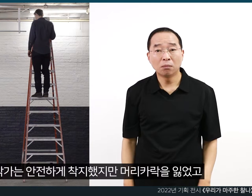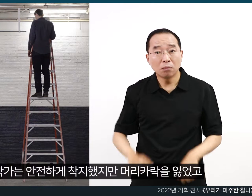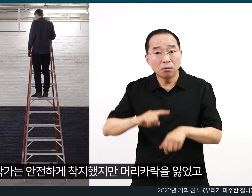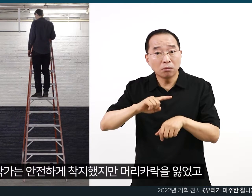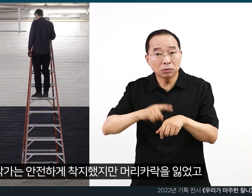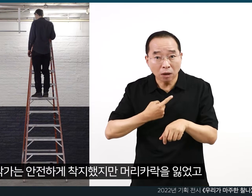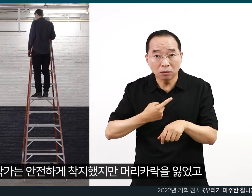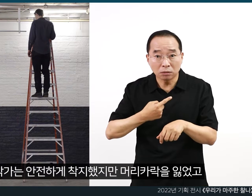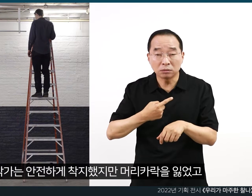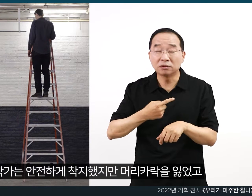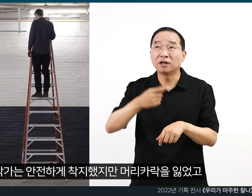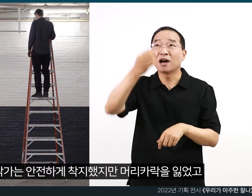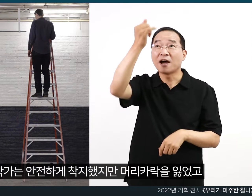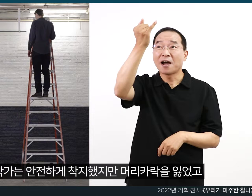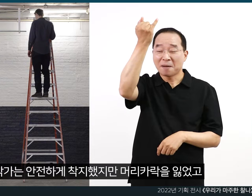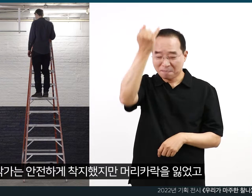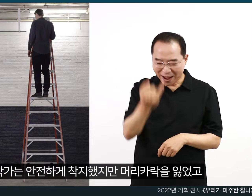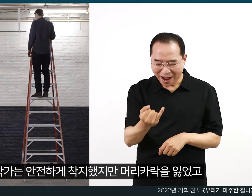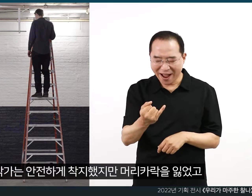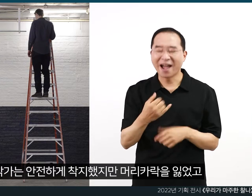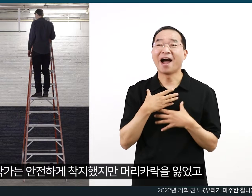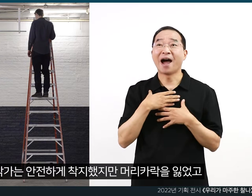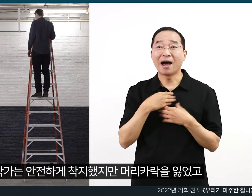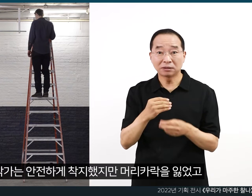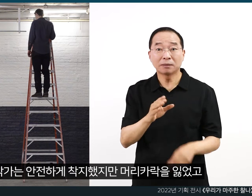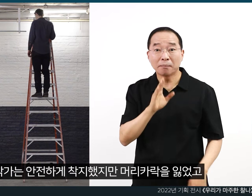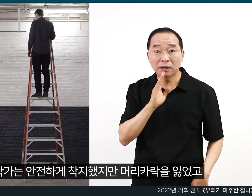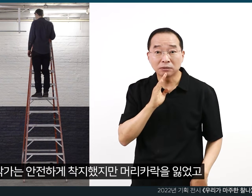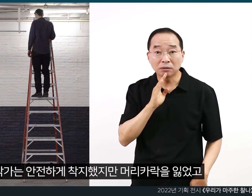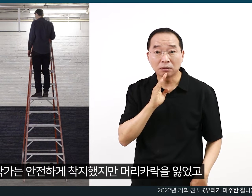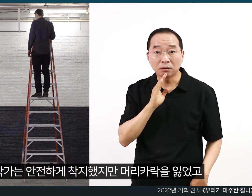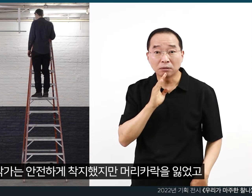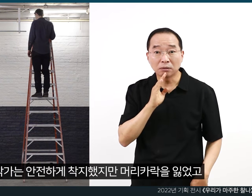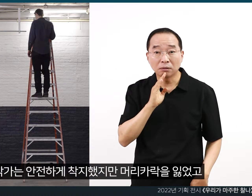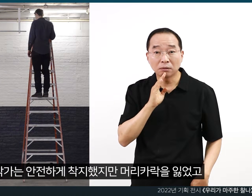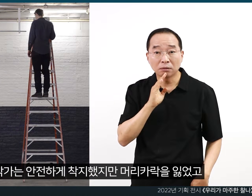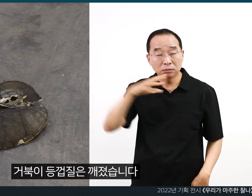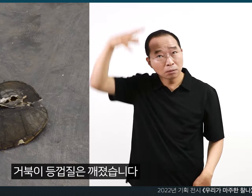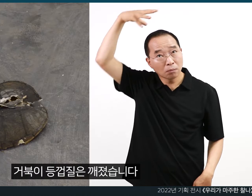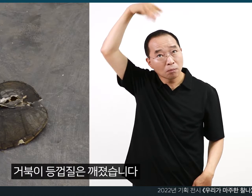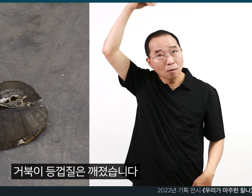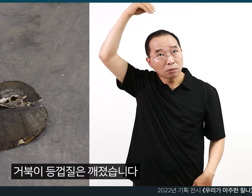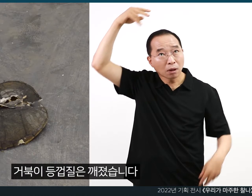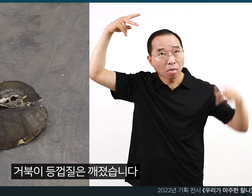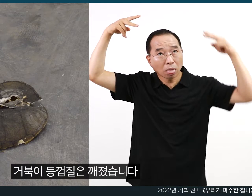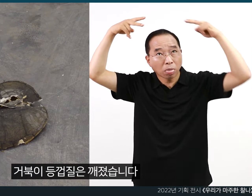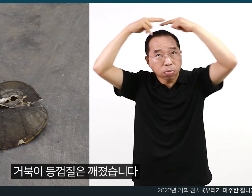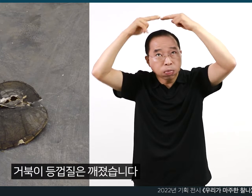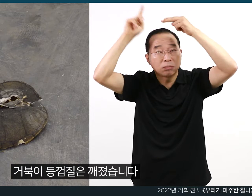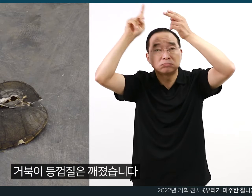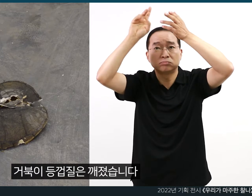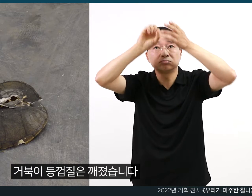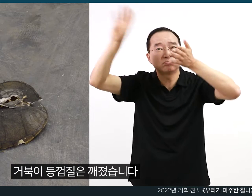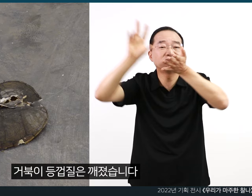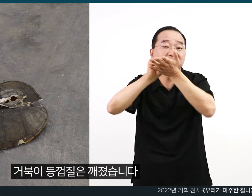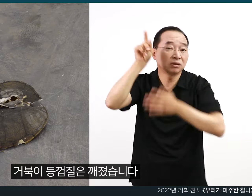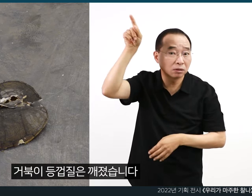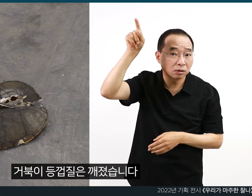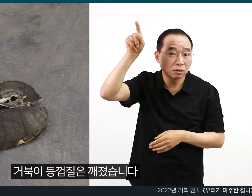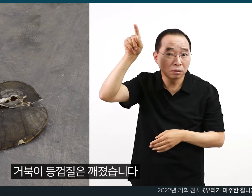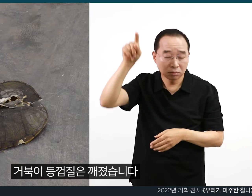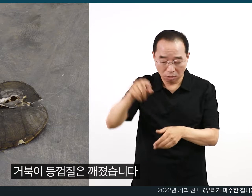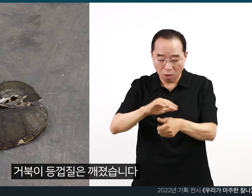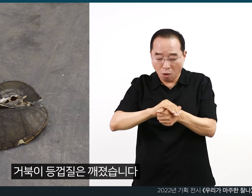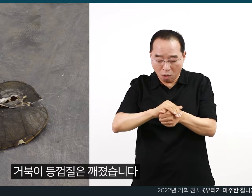이로 인해 작가는 안전하게 착지했지만 머리카락을 잃었고 거북이 등껍질은 깨졌습니다.